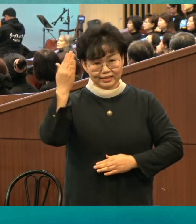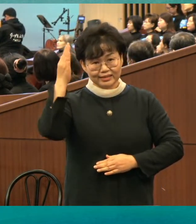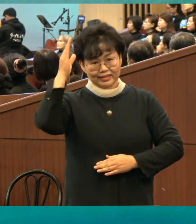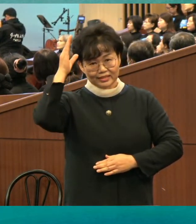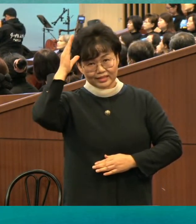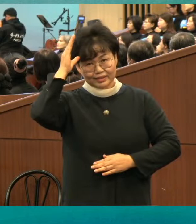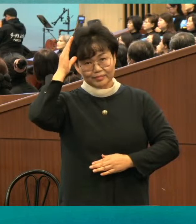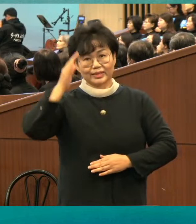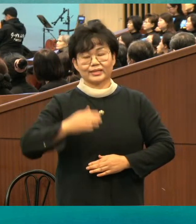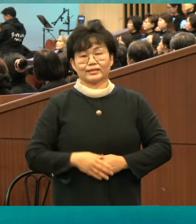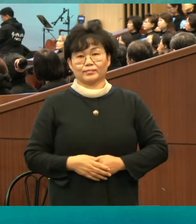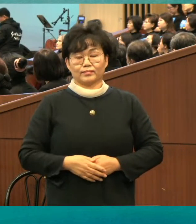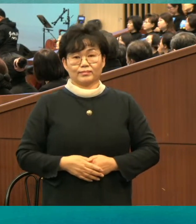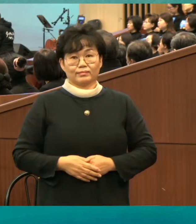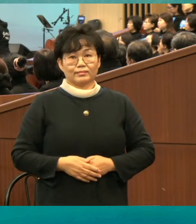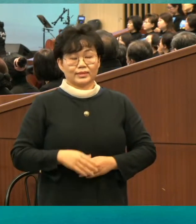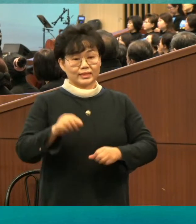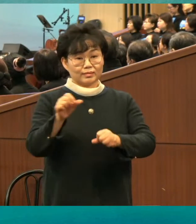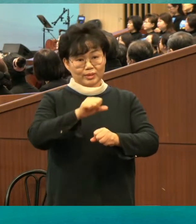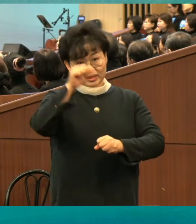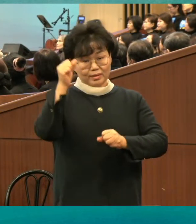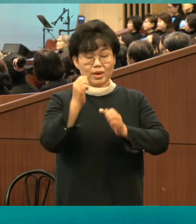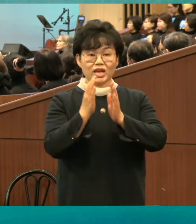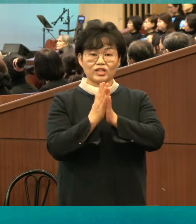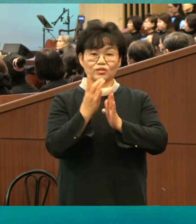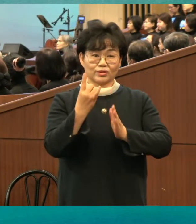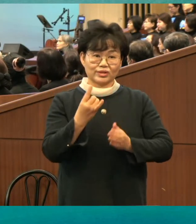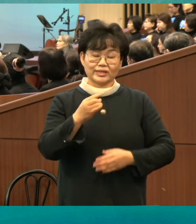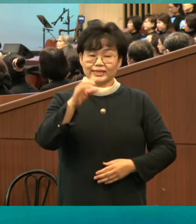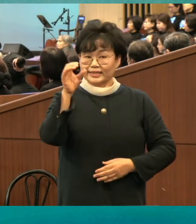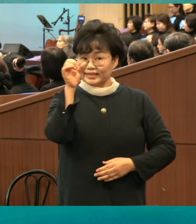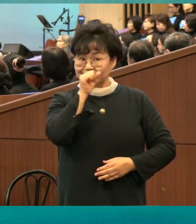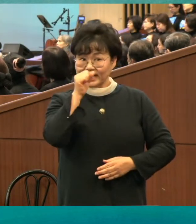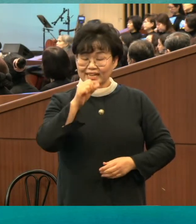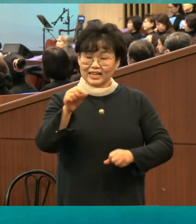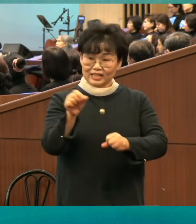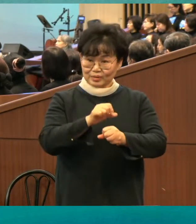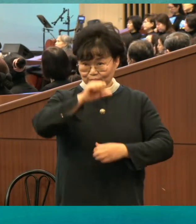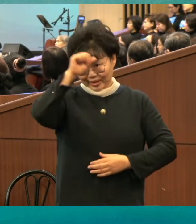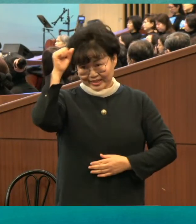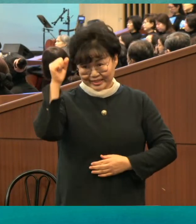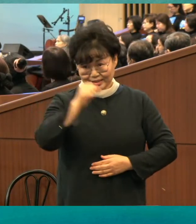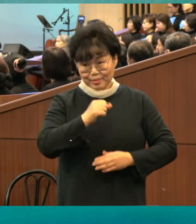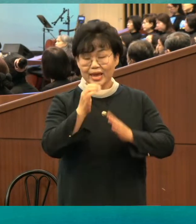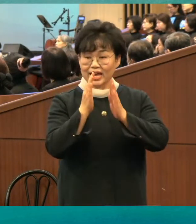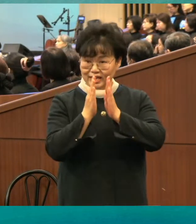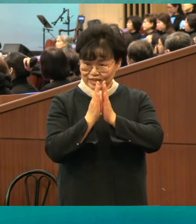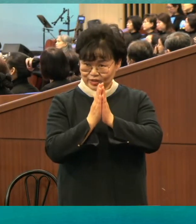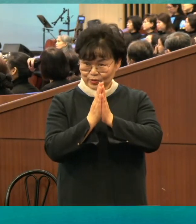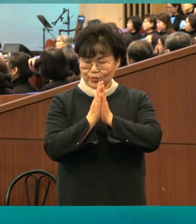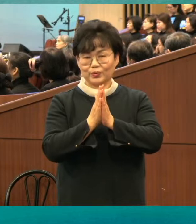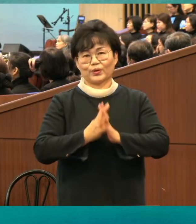네, 우리 특세는 착한 특세라 우리가 한 게 아니고 우리